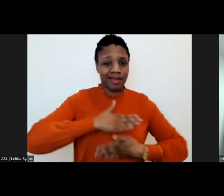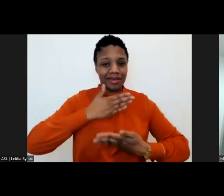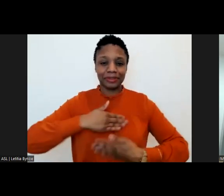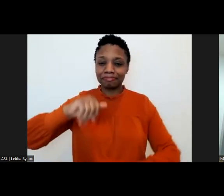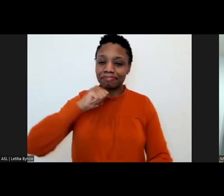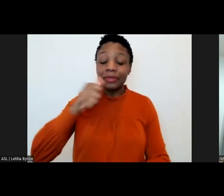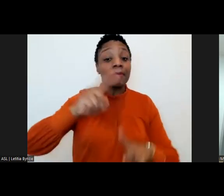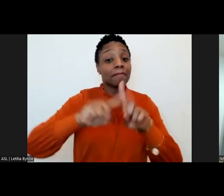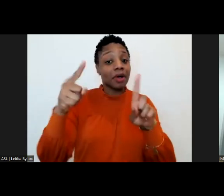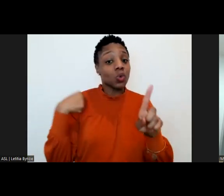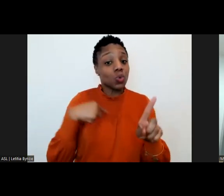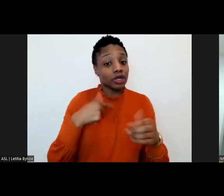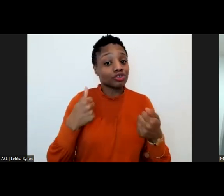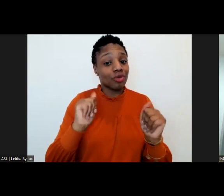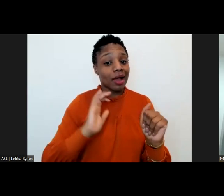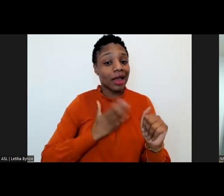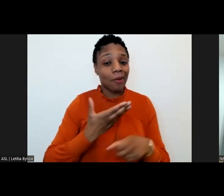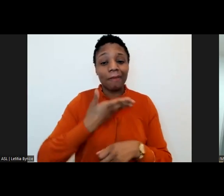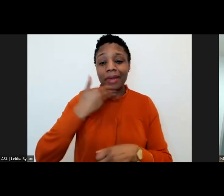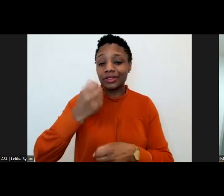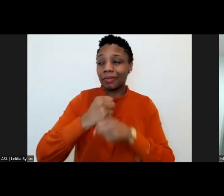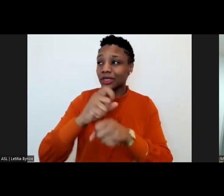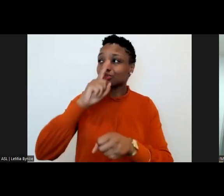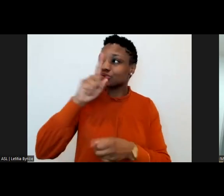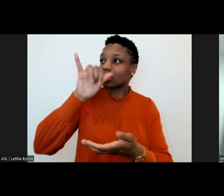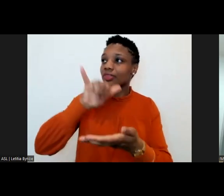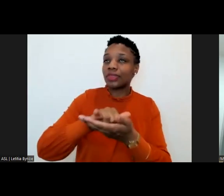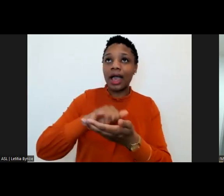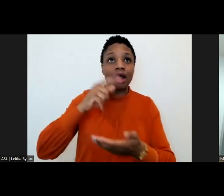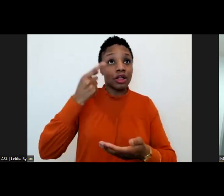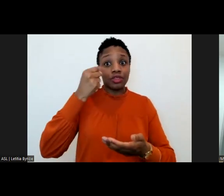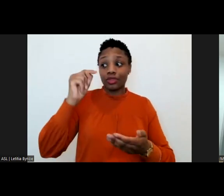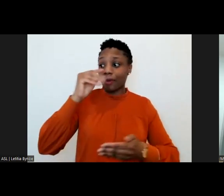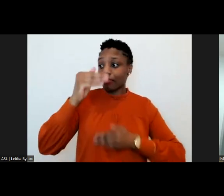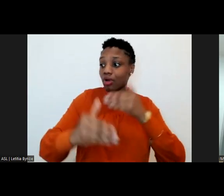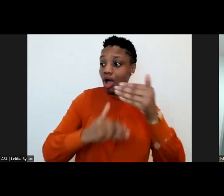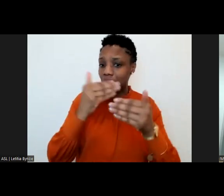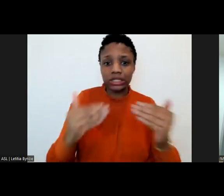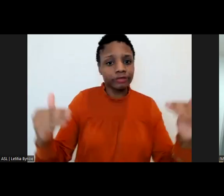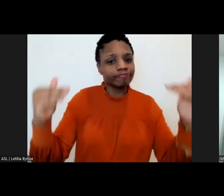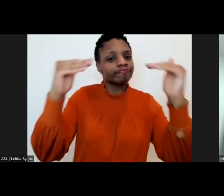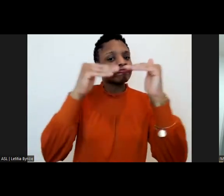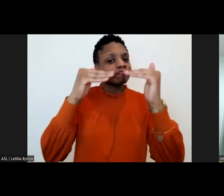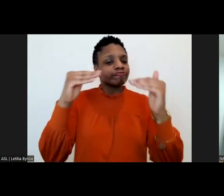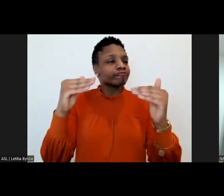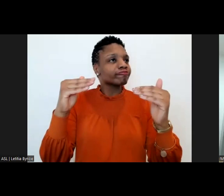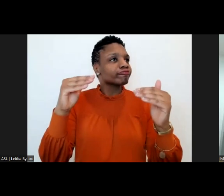porque es algo difícil de hacer eh estamos tratando de asegurarnos que